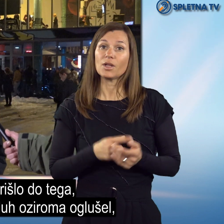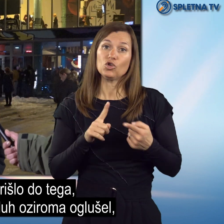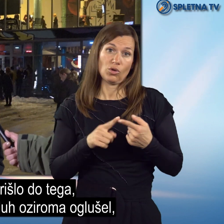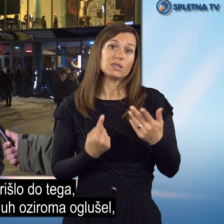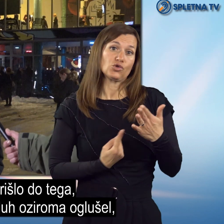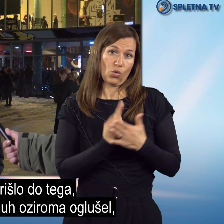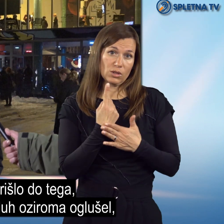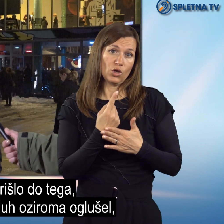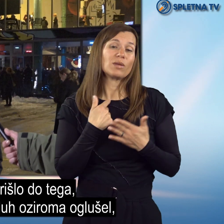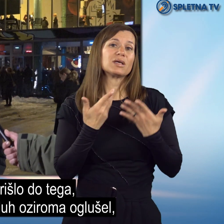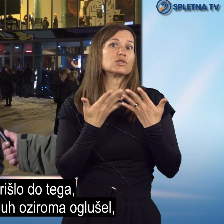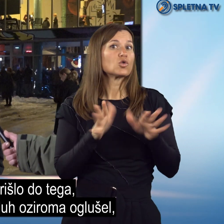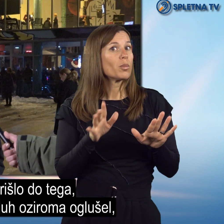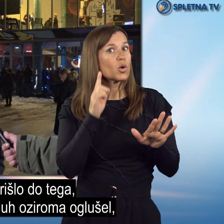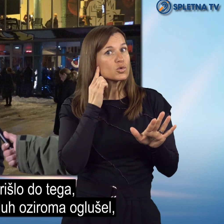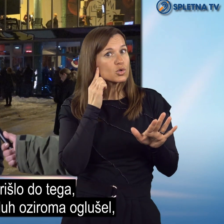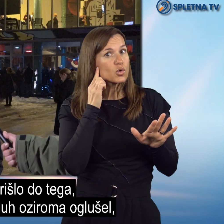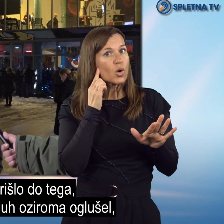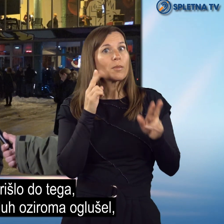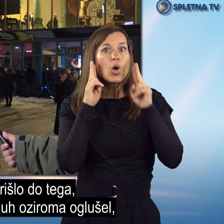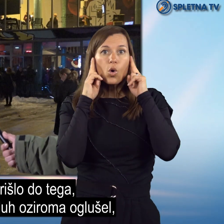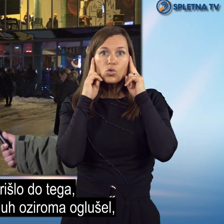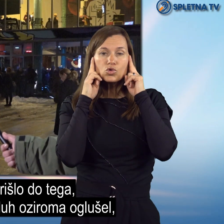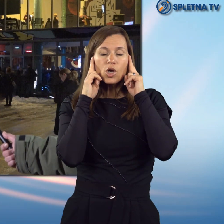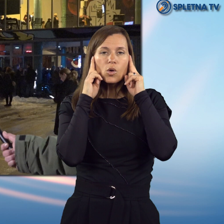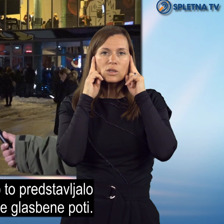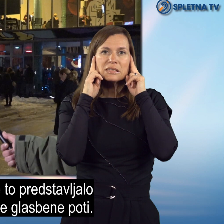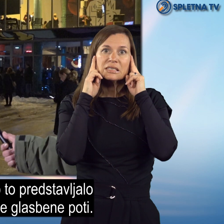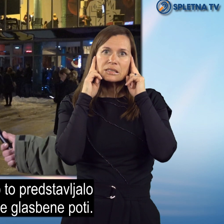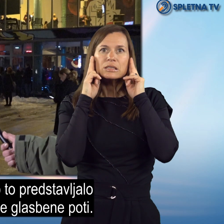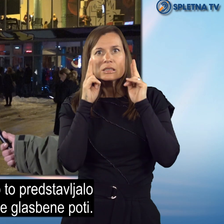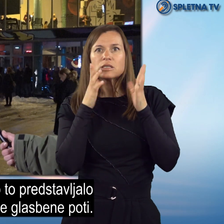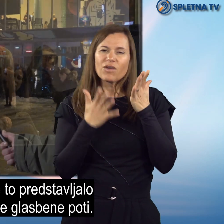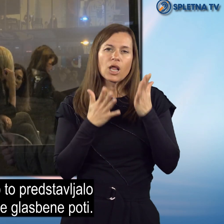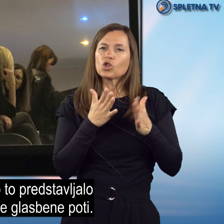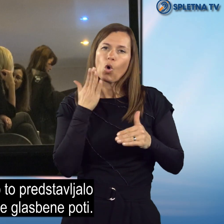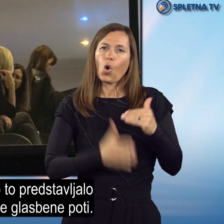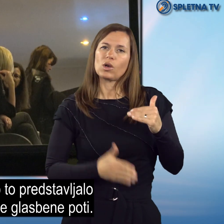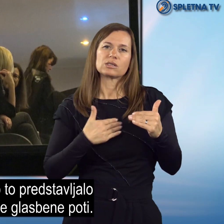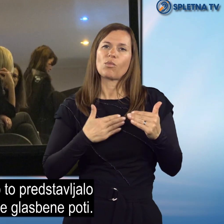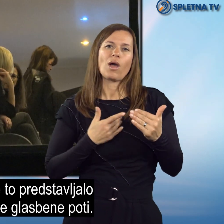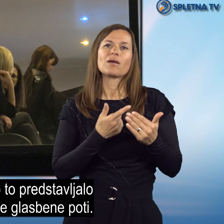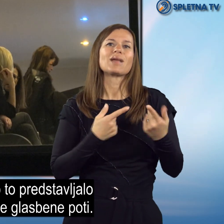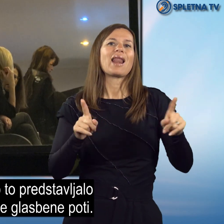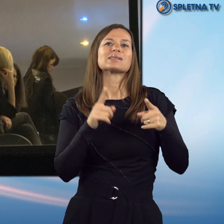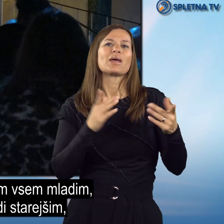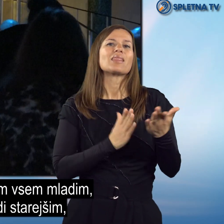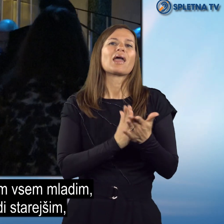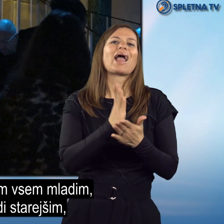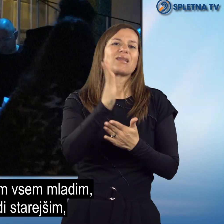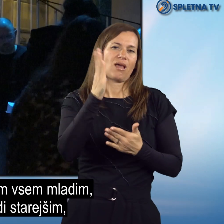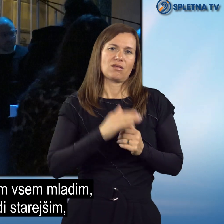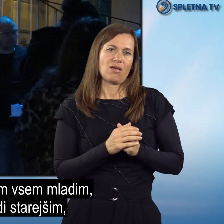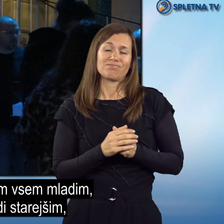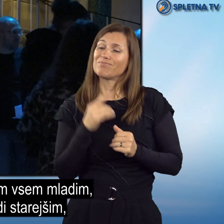Če bi prišlo do tega, da bi izgubil sluh oziroma glušel, ja, bi verjetno to predstavljalo konec te glasbene poti. Priporočam